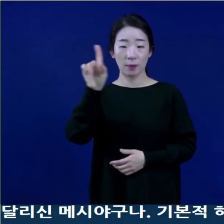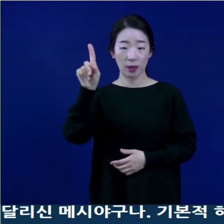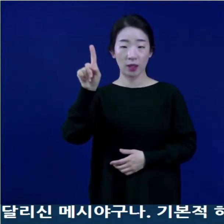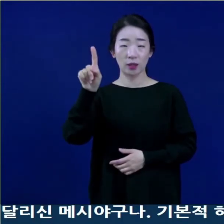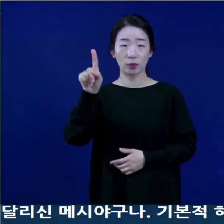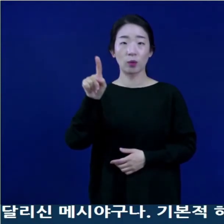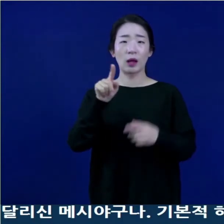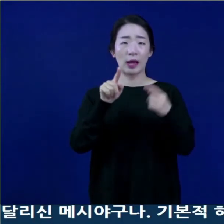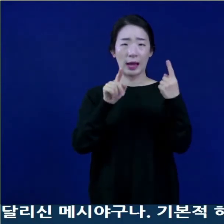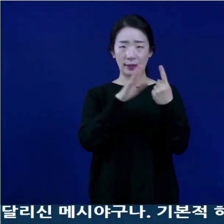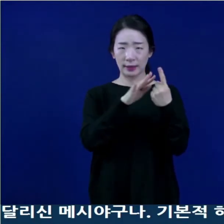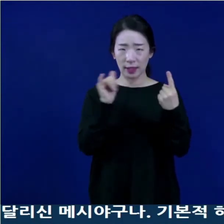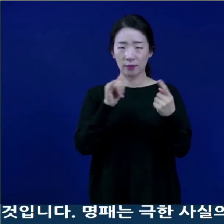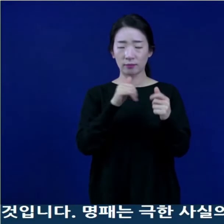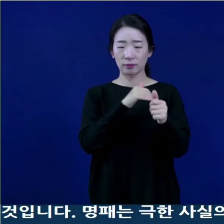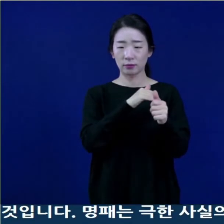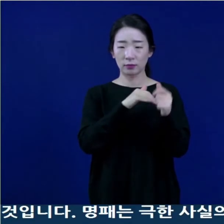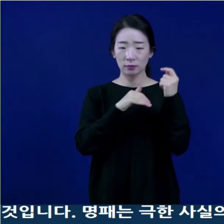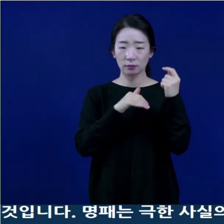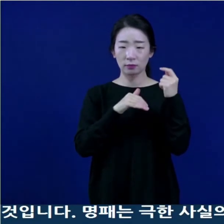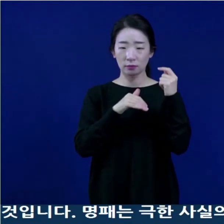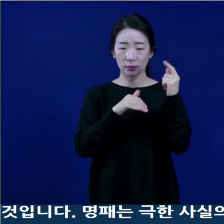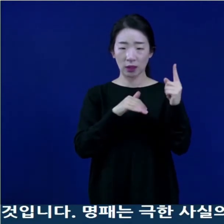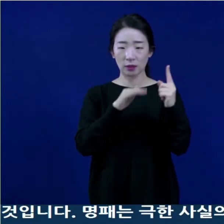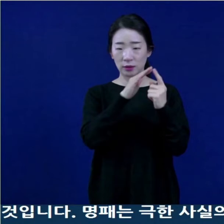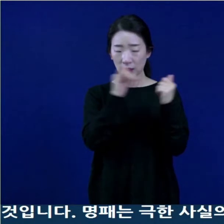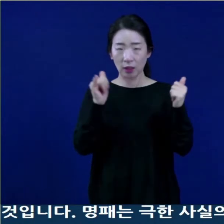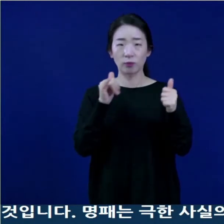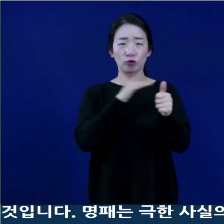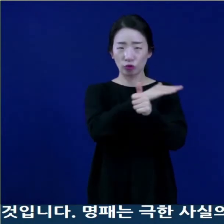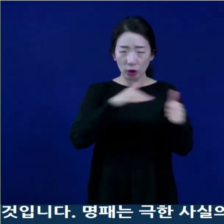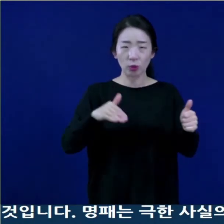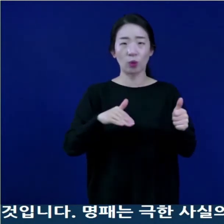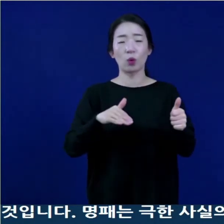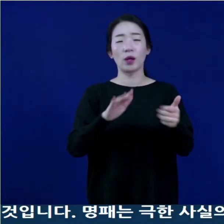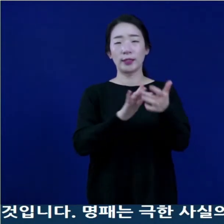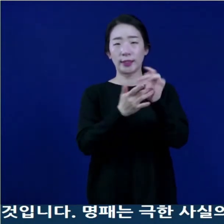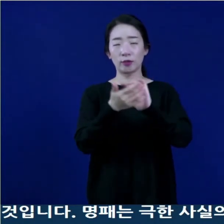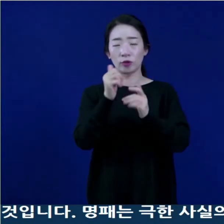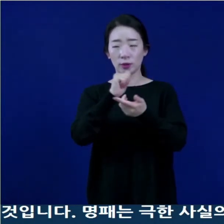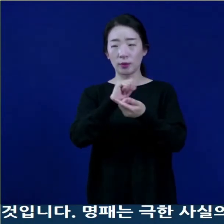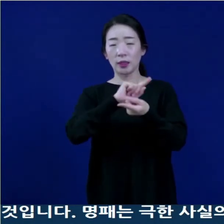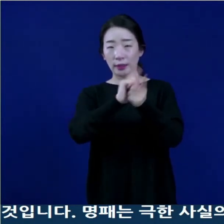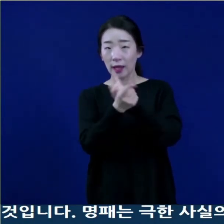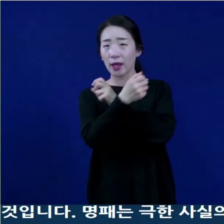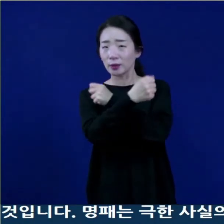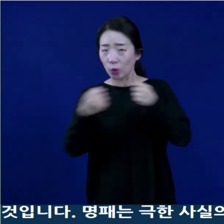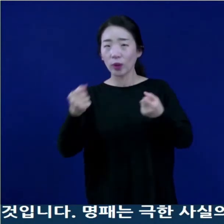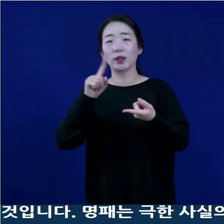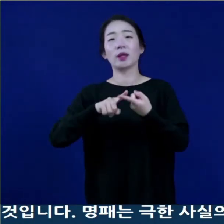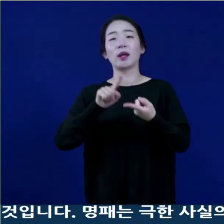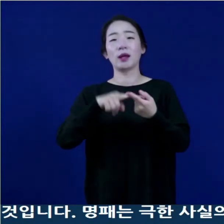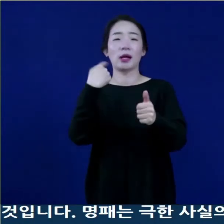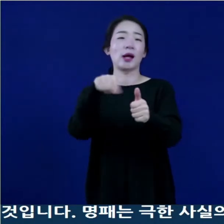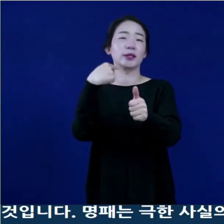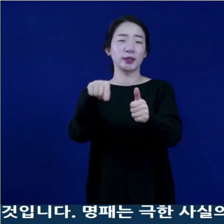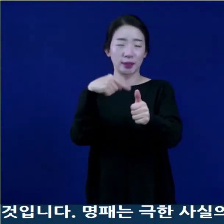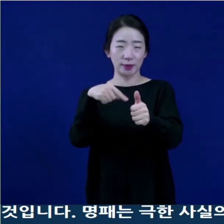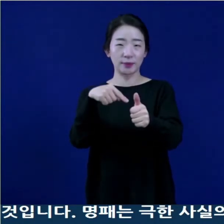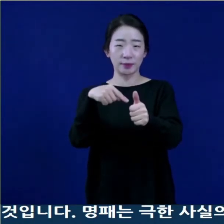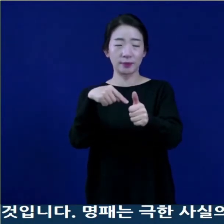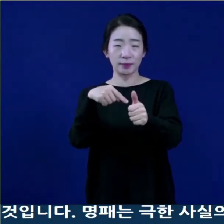민족을 살리자, 그런 얘기를 한 적이 있었는데 이것이 예수님의 대속적인 죽음에 관한 가르침이었던 것이죠.